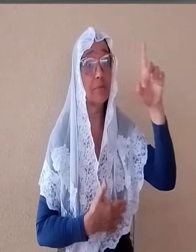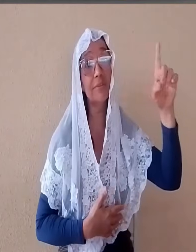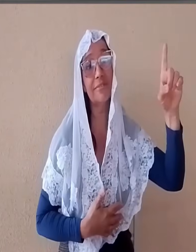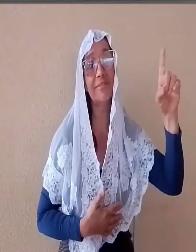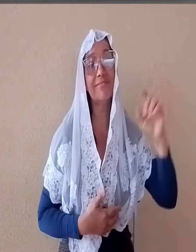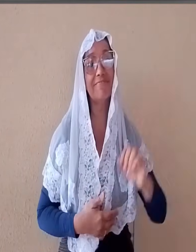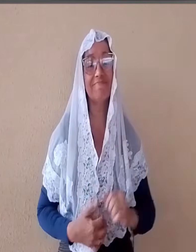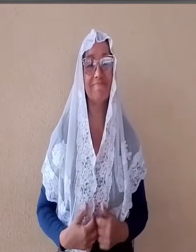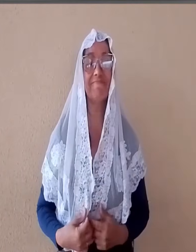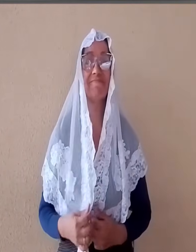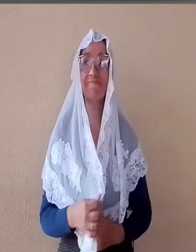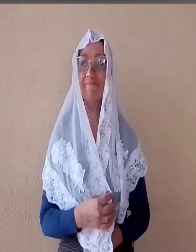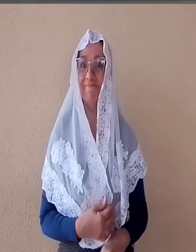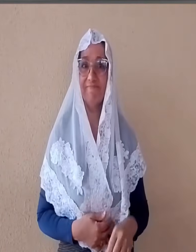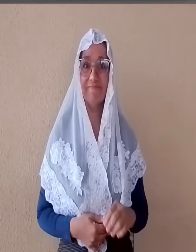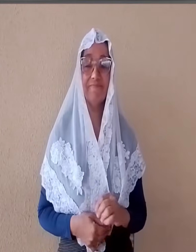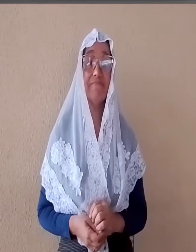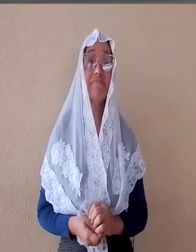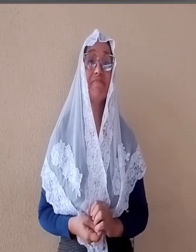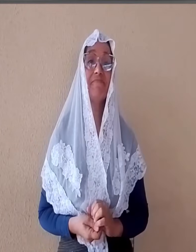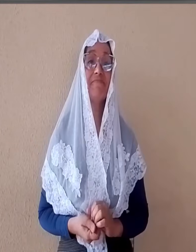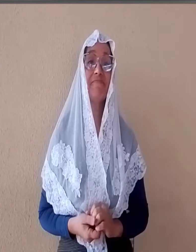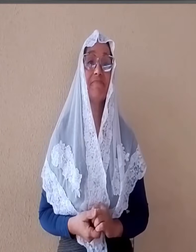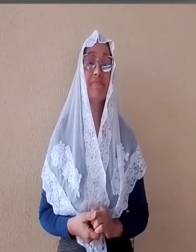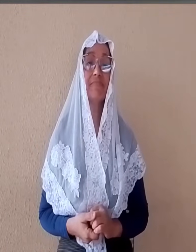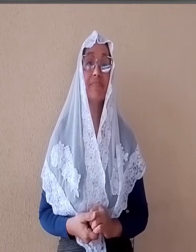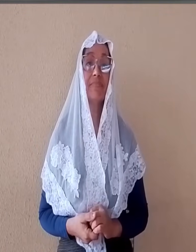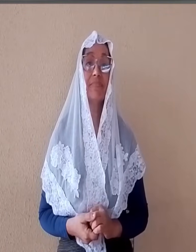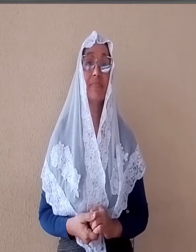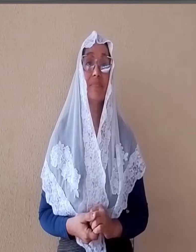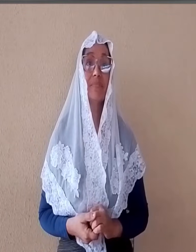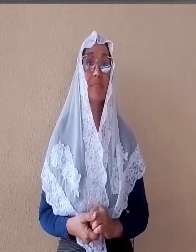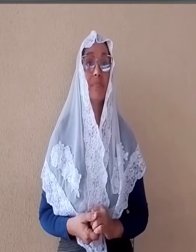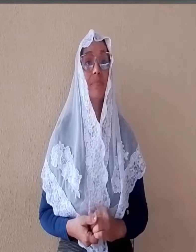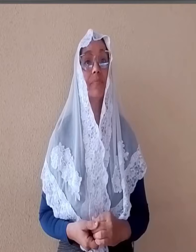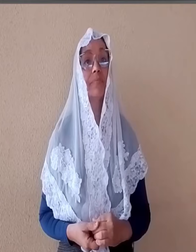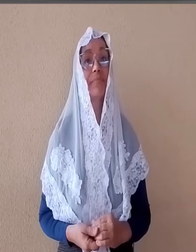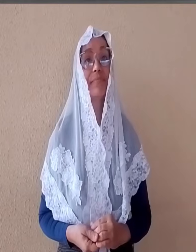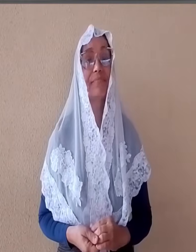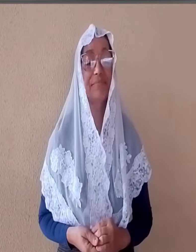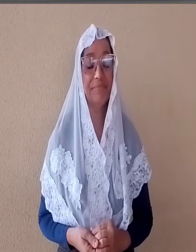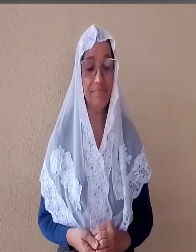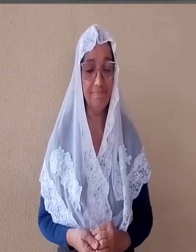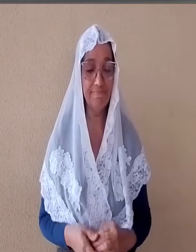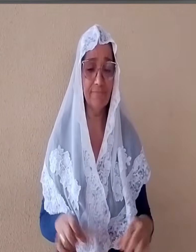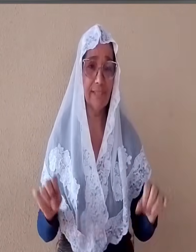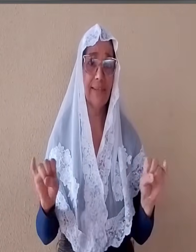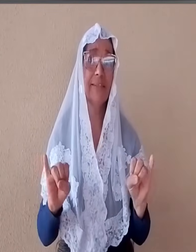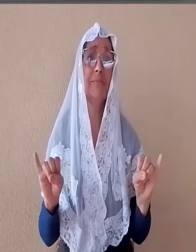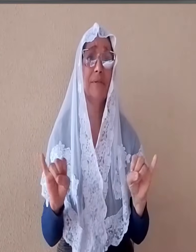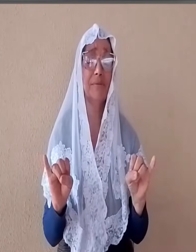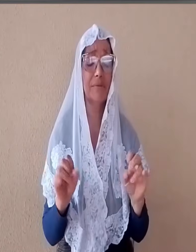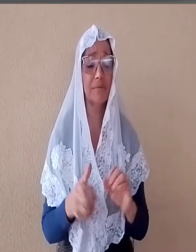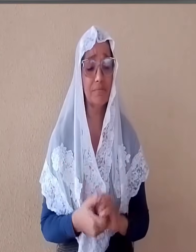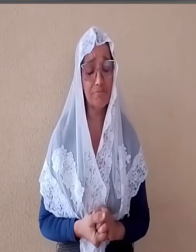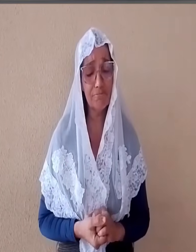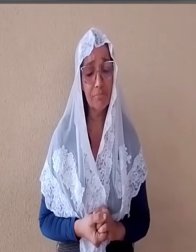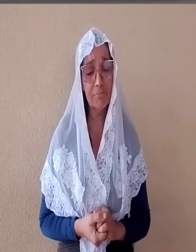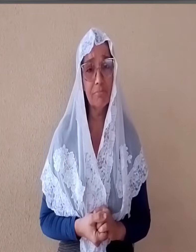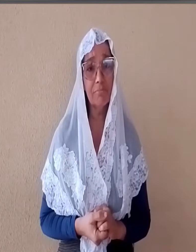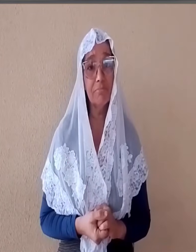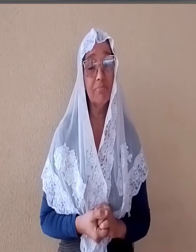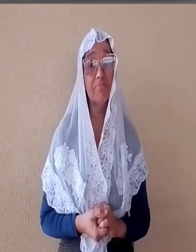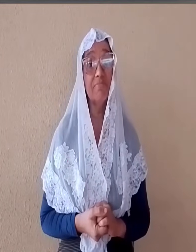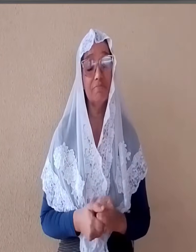Moisés. Olha, ele podia falar: Moisés sempre ia a Deus. O que eu vou fazer? Eu vou a Deus